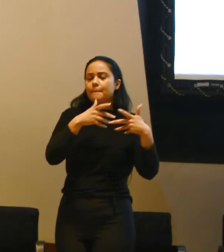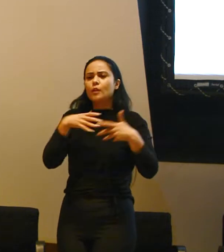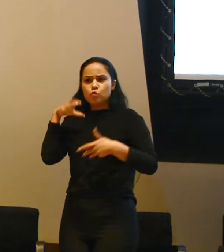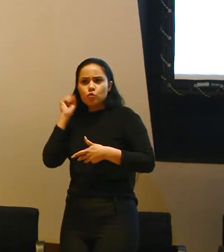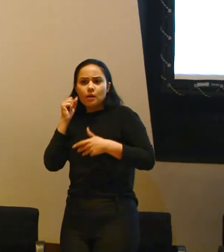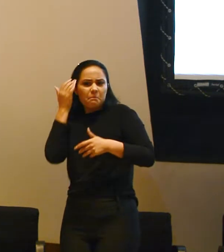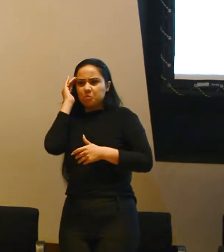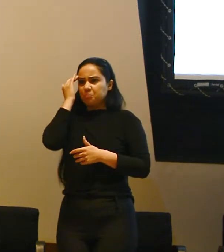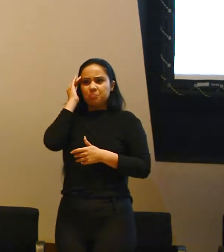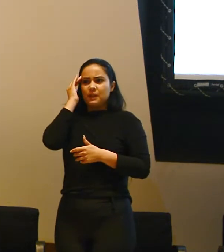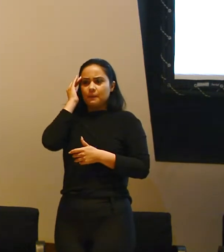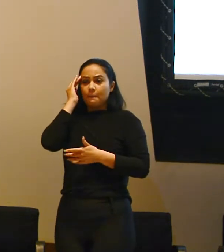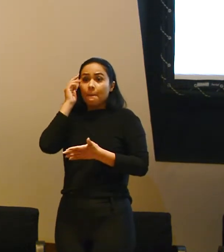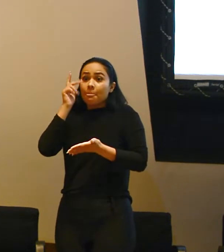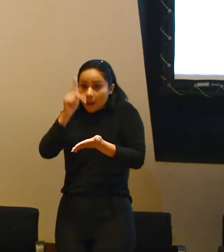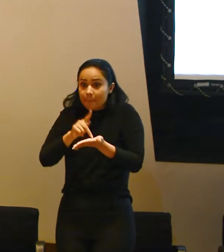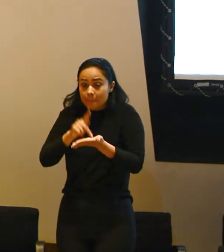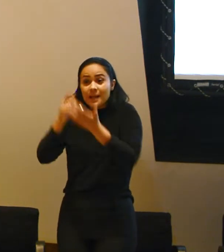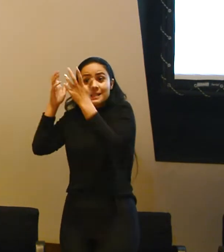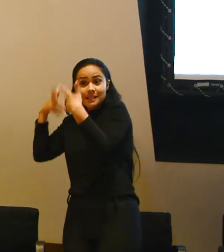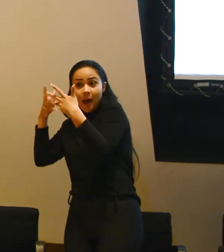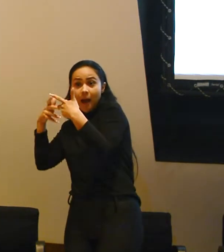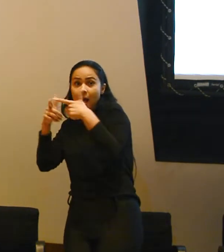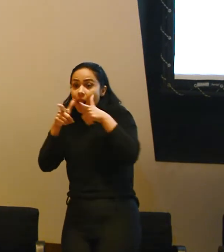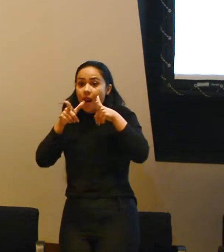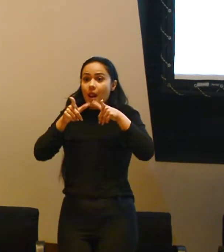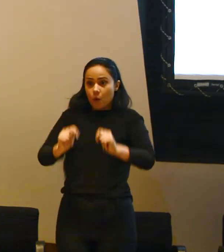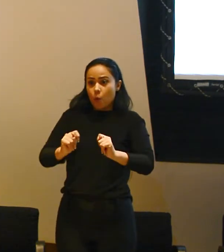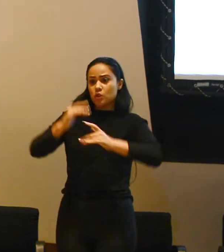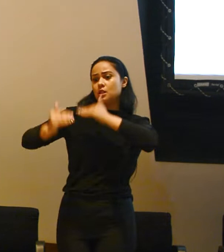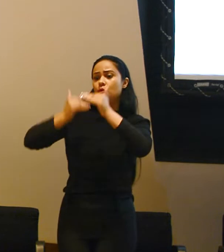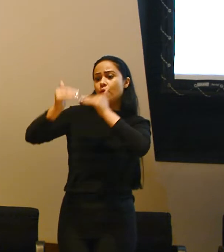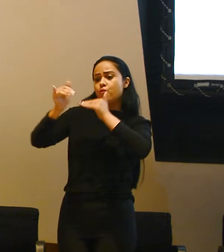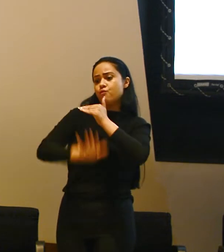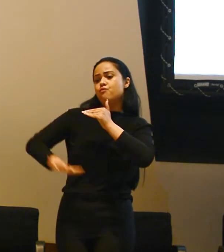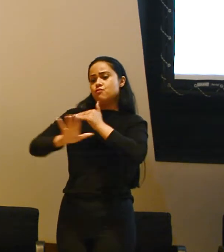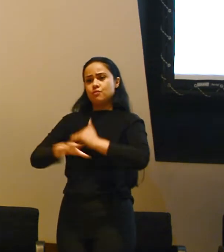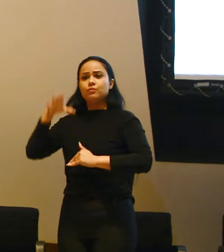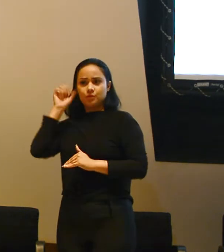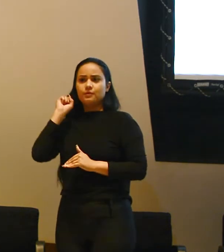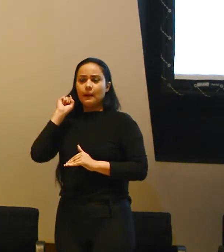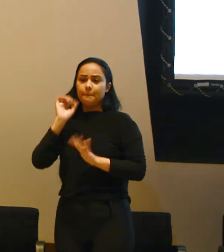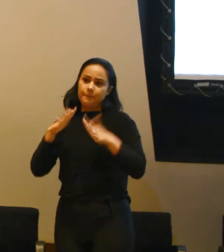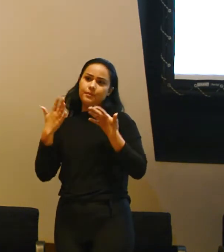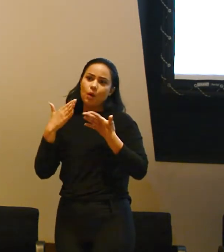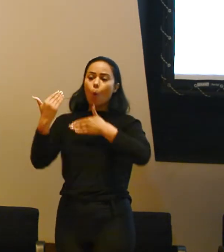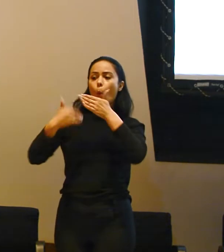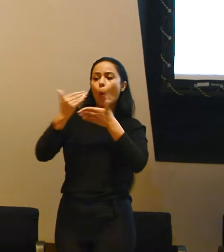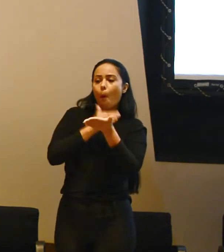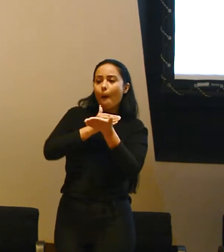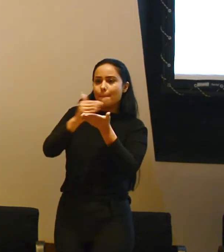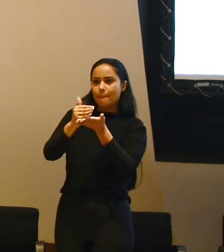para o cérebro é que realmente essa linguagem seja desenvolvida por meio da via auditiva. Então, é quando a gente começa